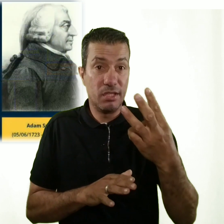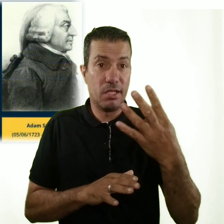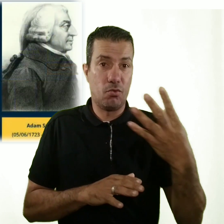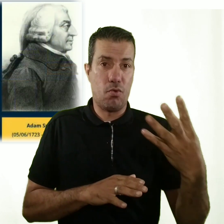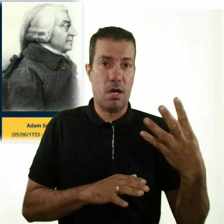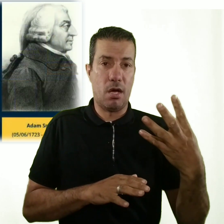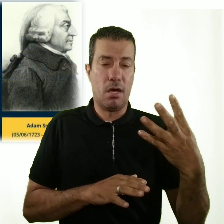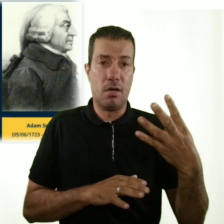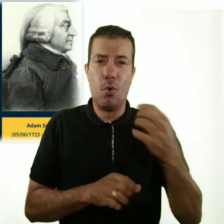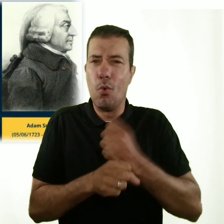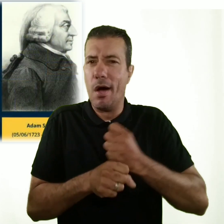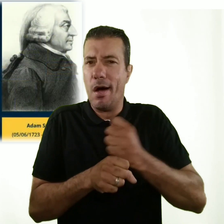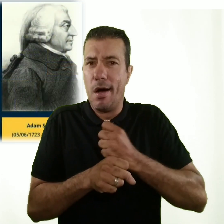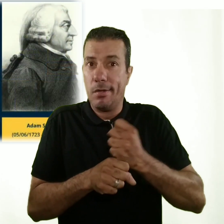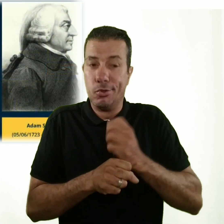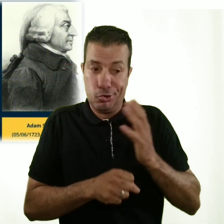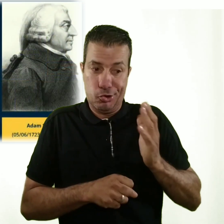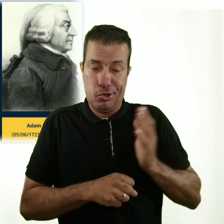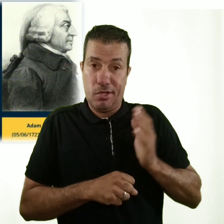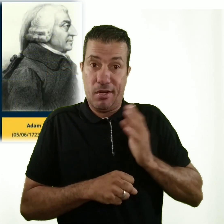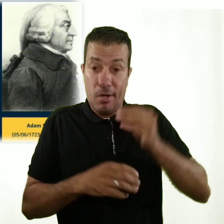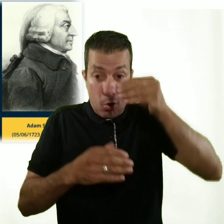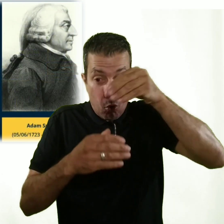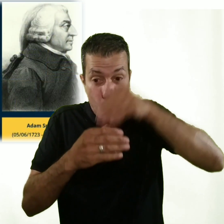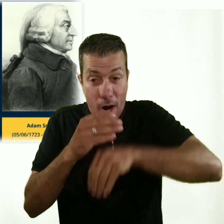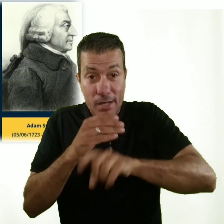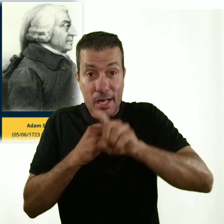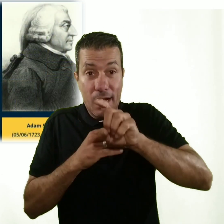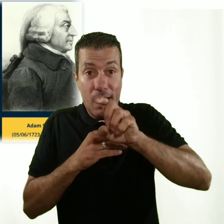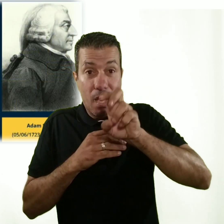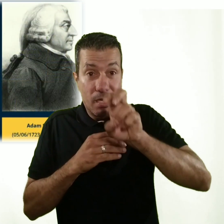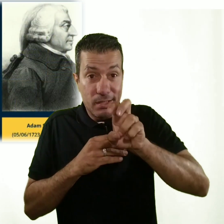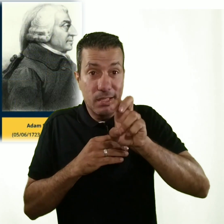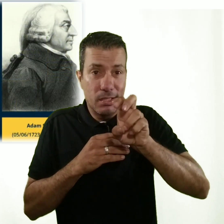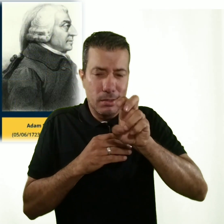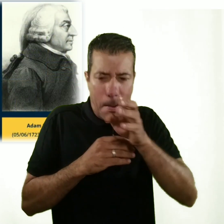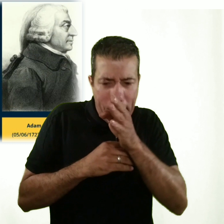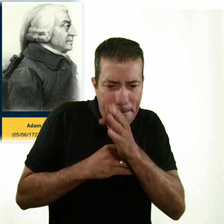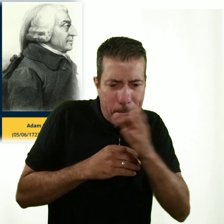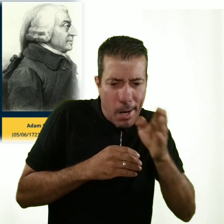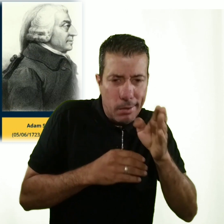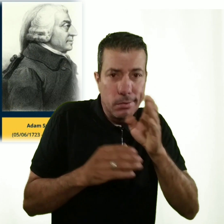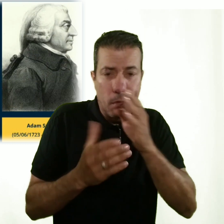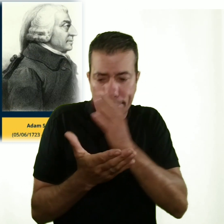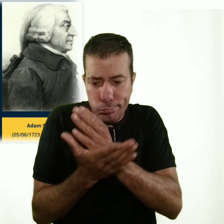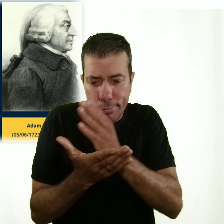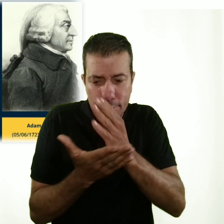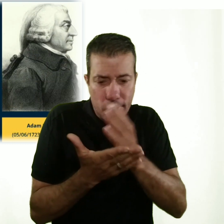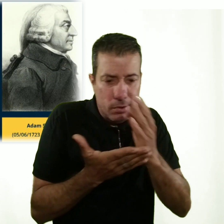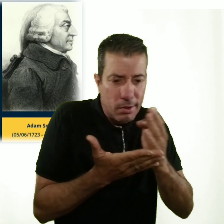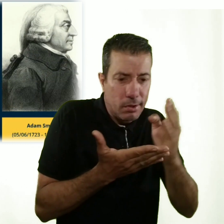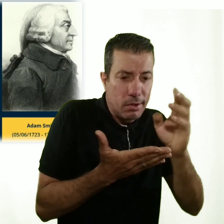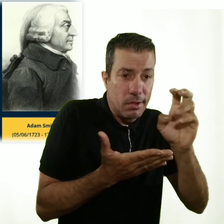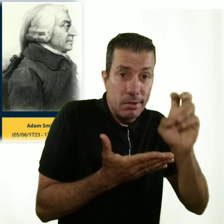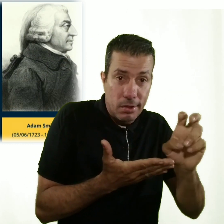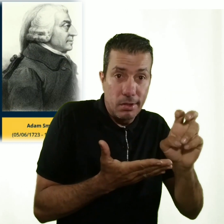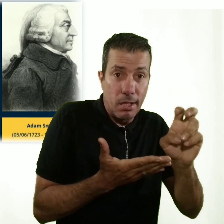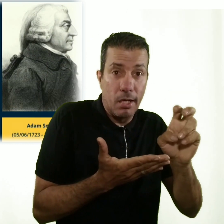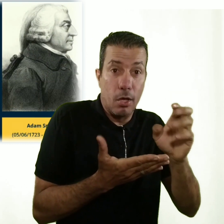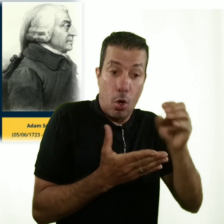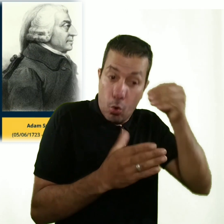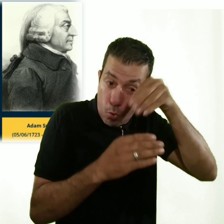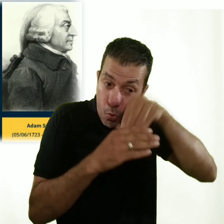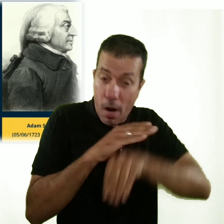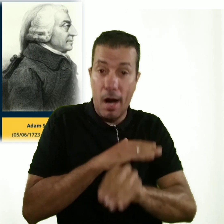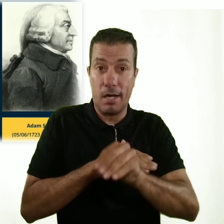de fartura, guarde a 5ª parte dos frutos da terra. Isso está escrito lá desde 1500